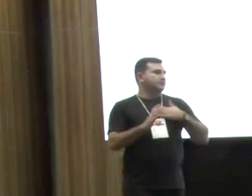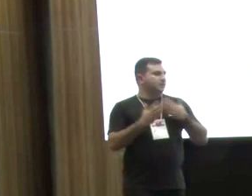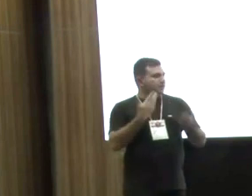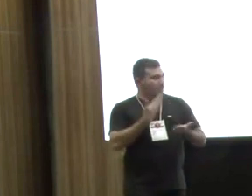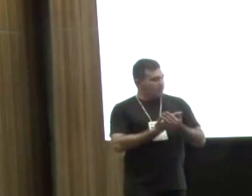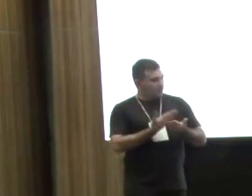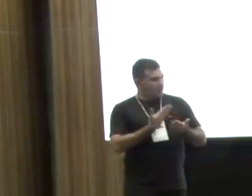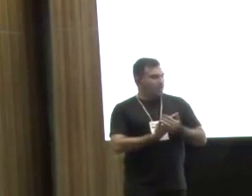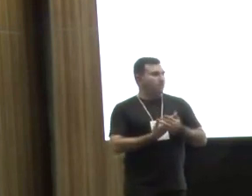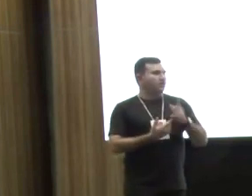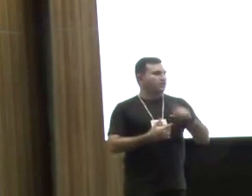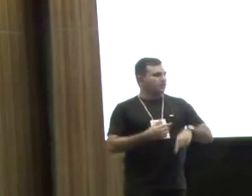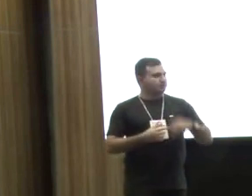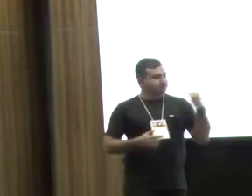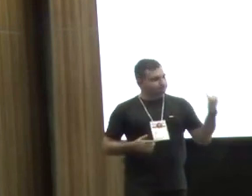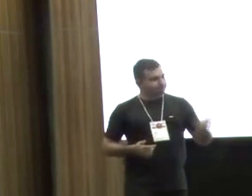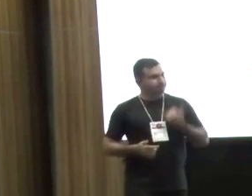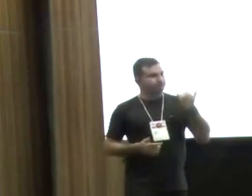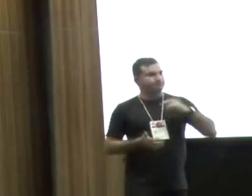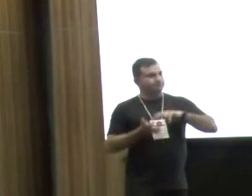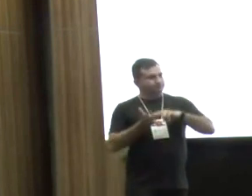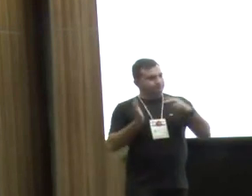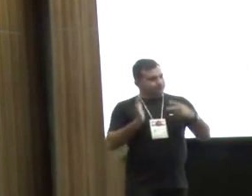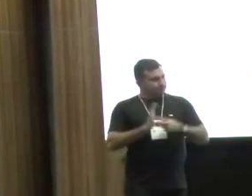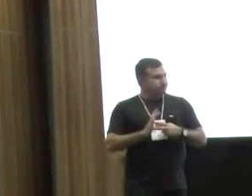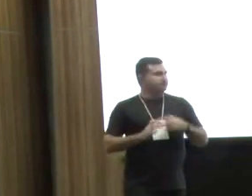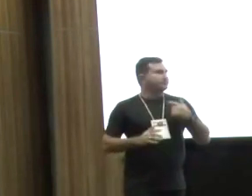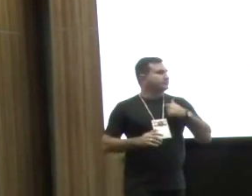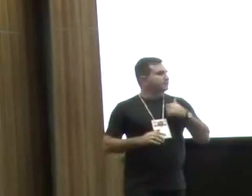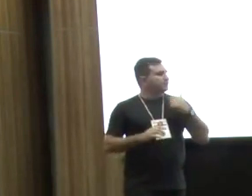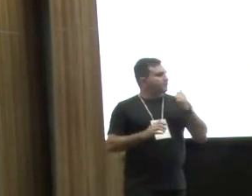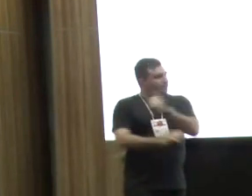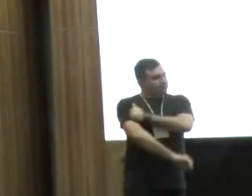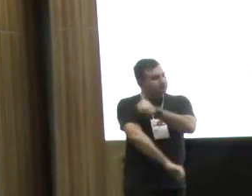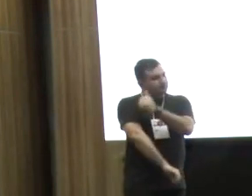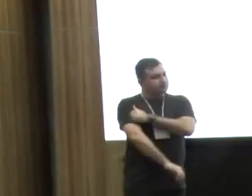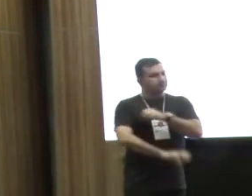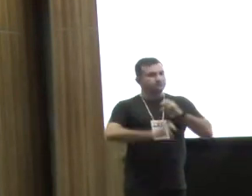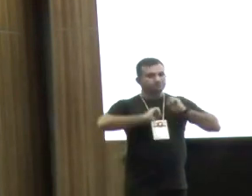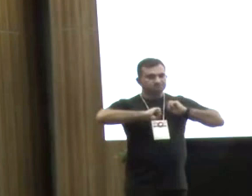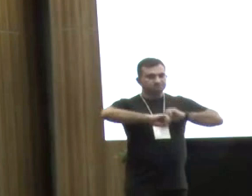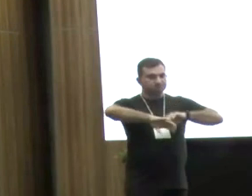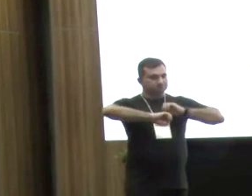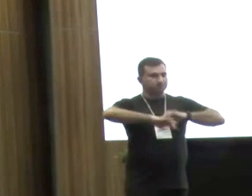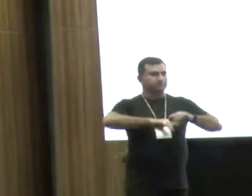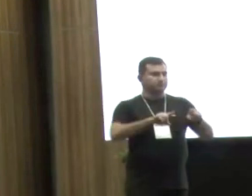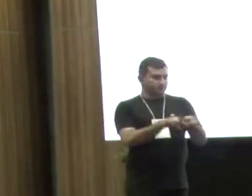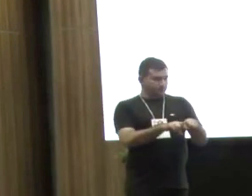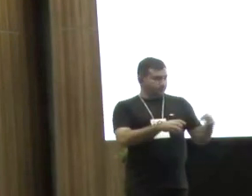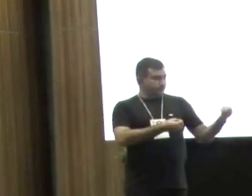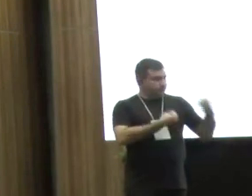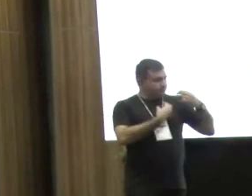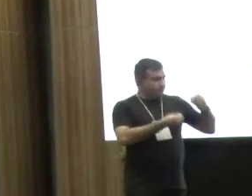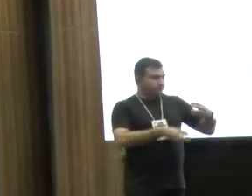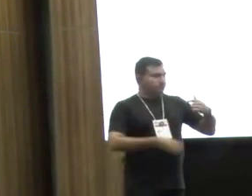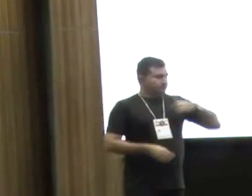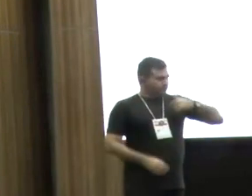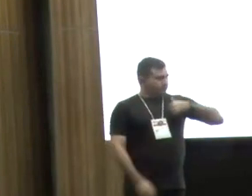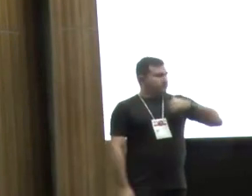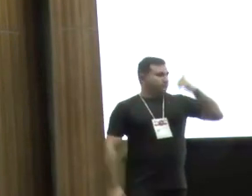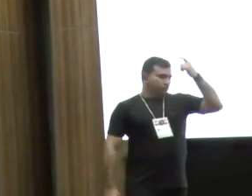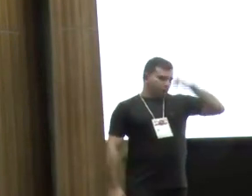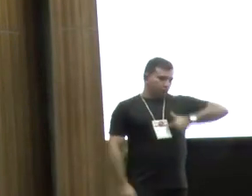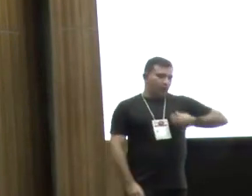são significativas, a minha ação de estudante, quando eu estou ali, como Edgleide diz, ela